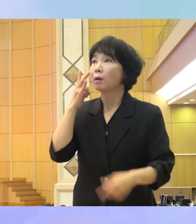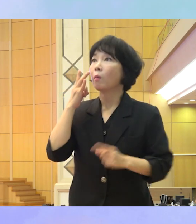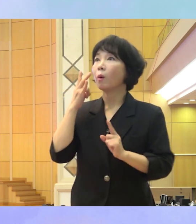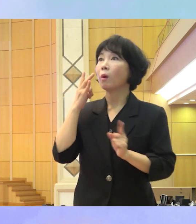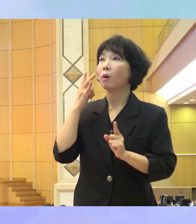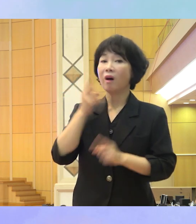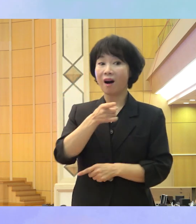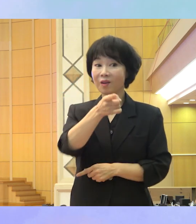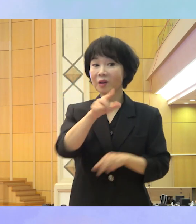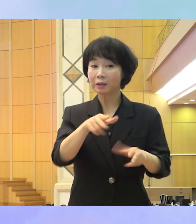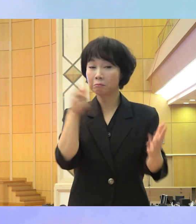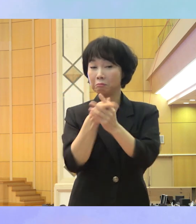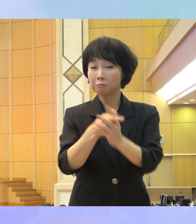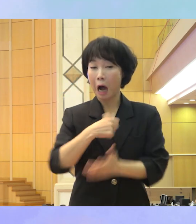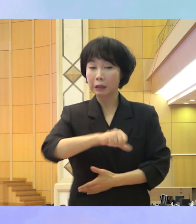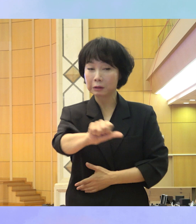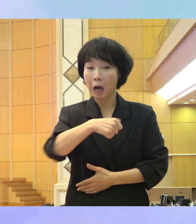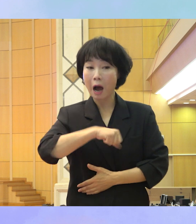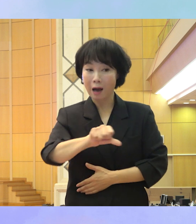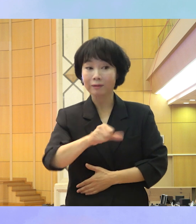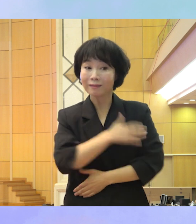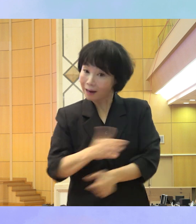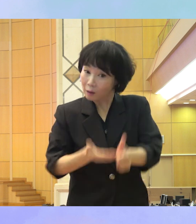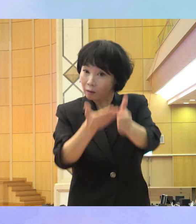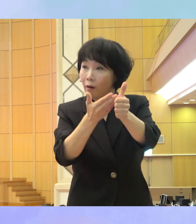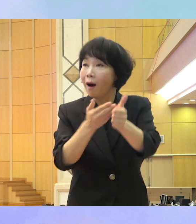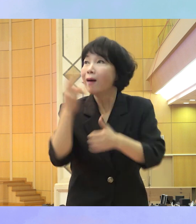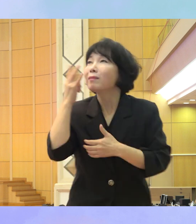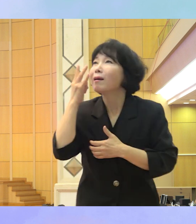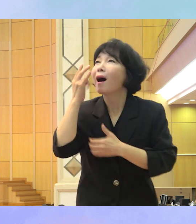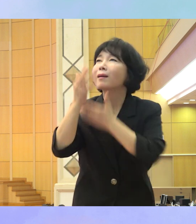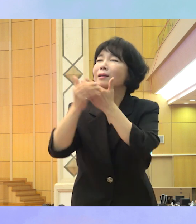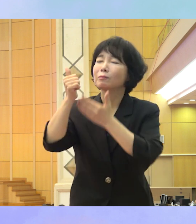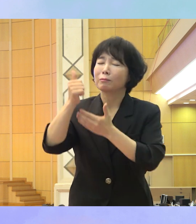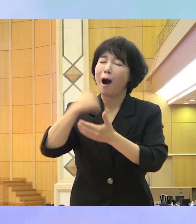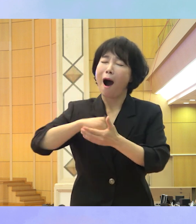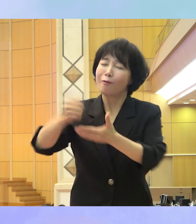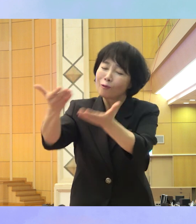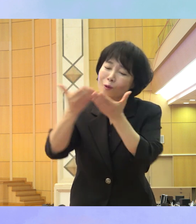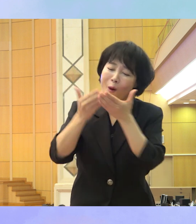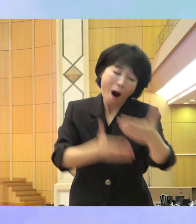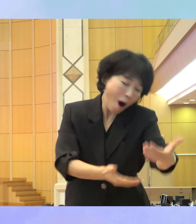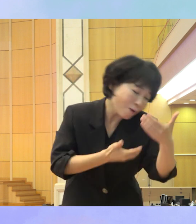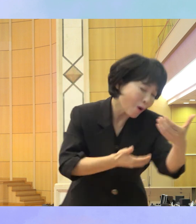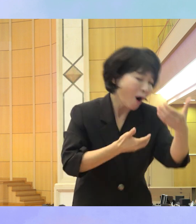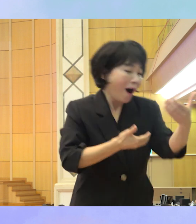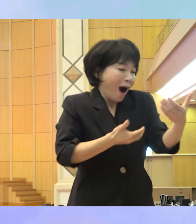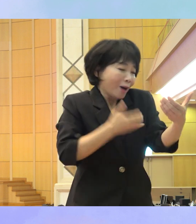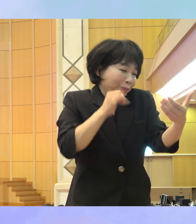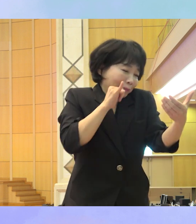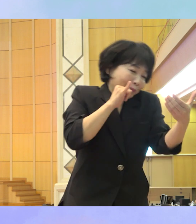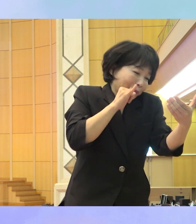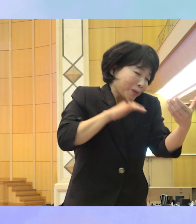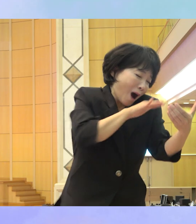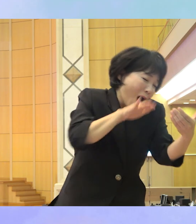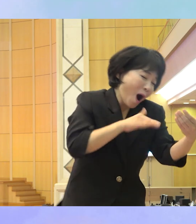내 아들이 있지 네 하나님이 주셔서요 요즘에는요 세월 간 줄